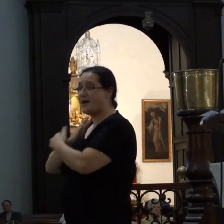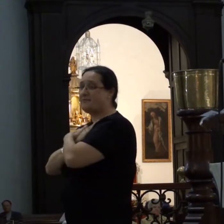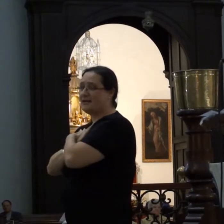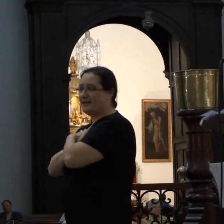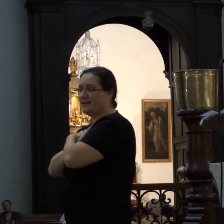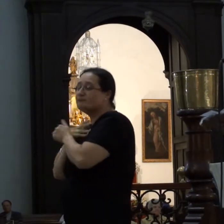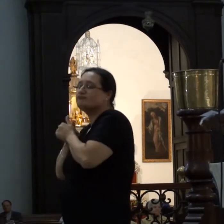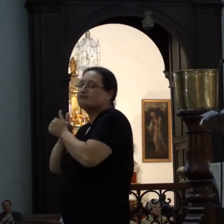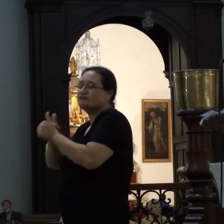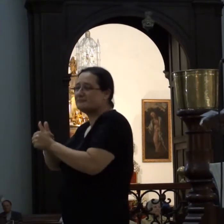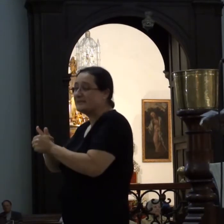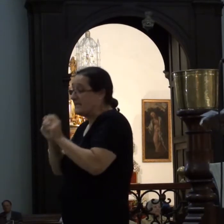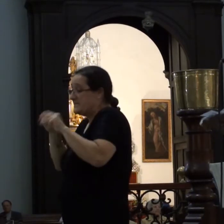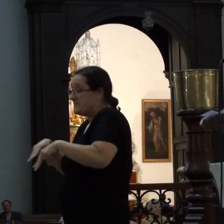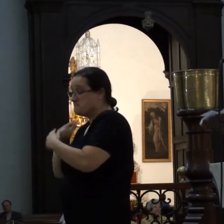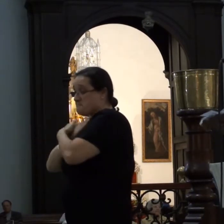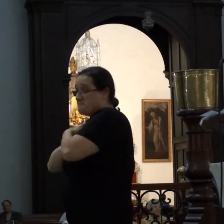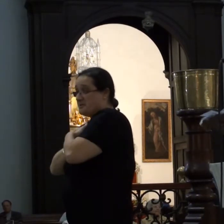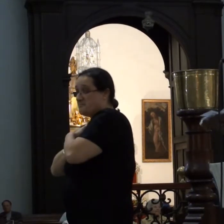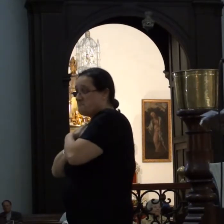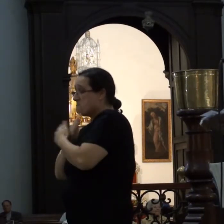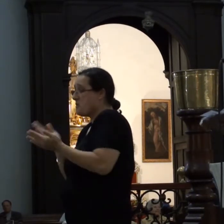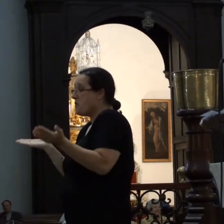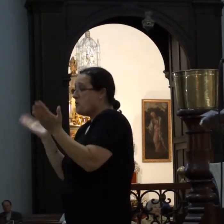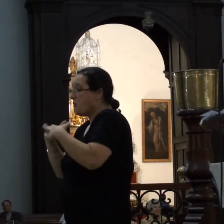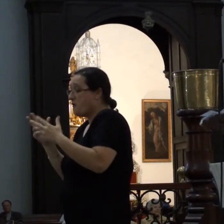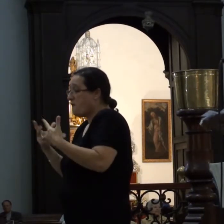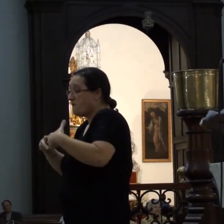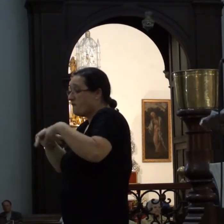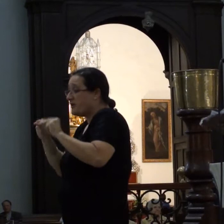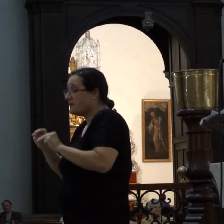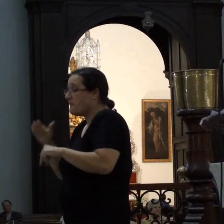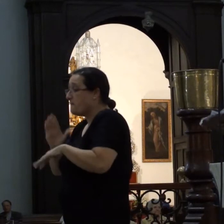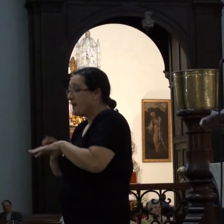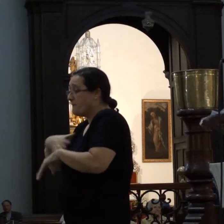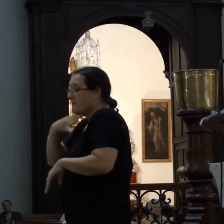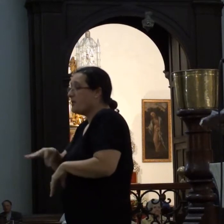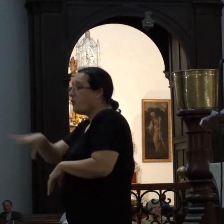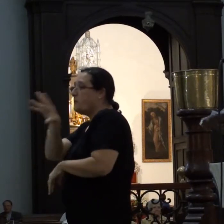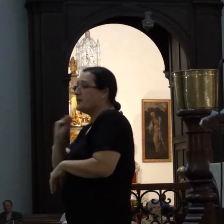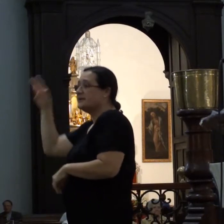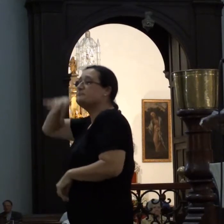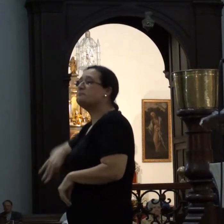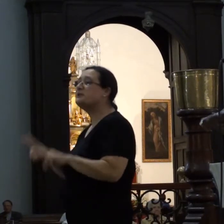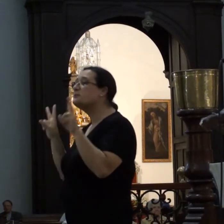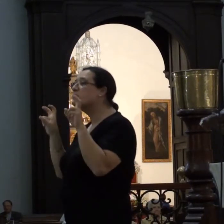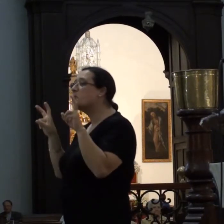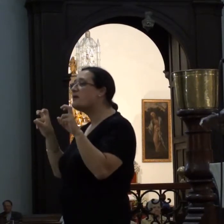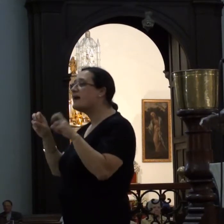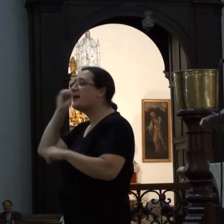y sin ella no terminamos de comprender el espíritu de la nueva